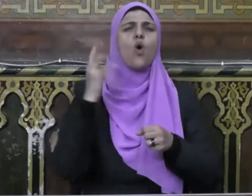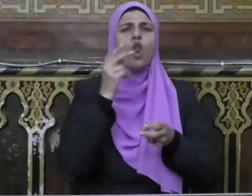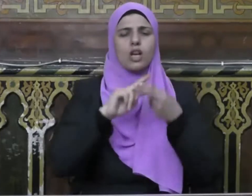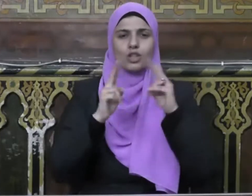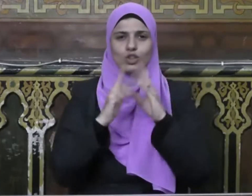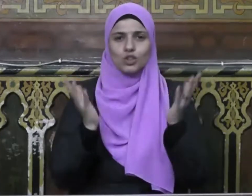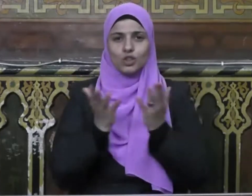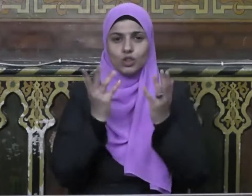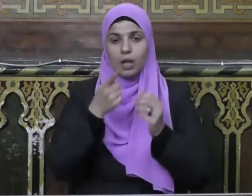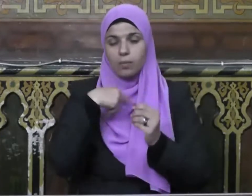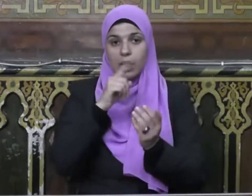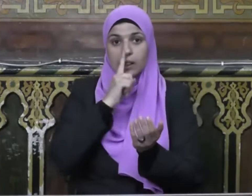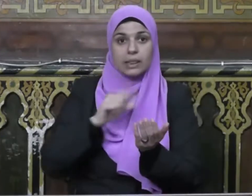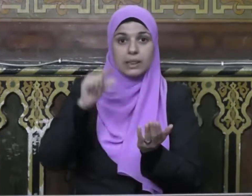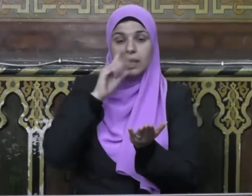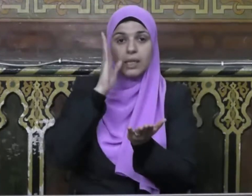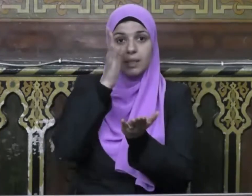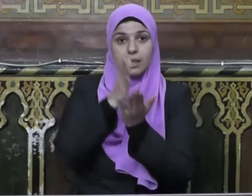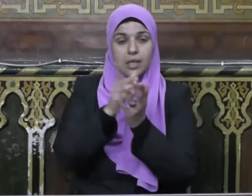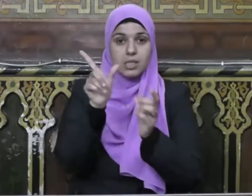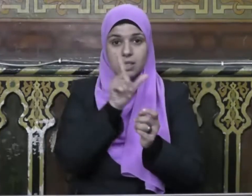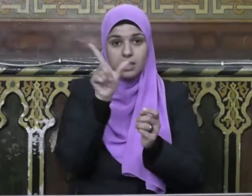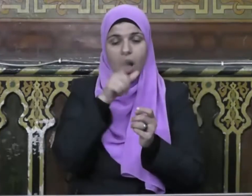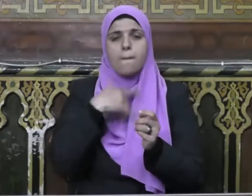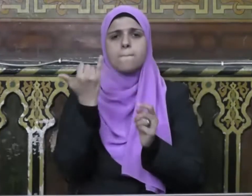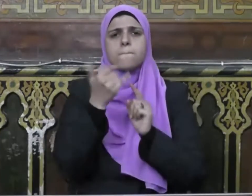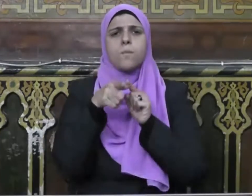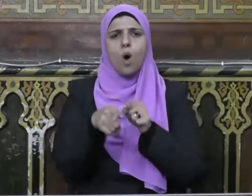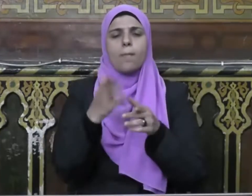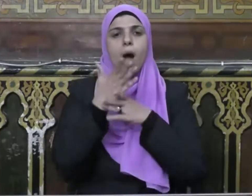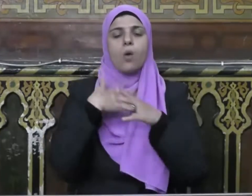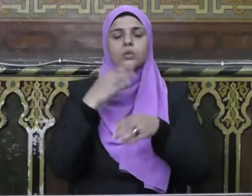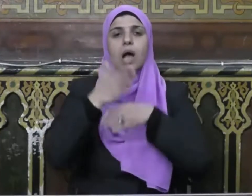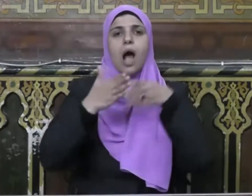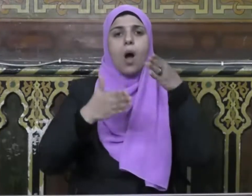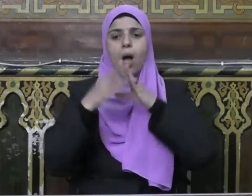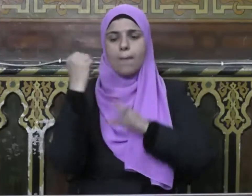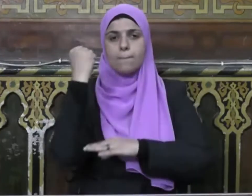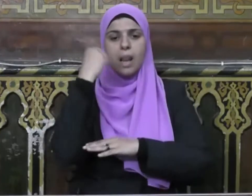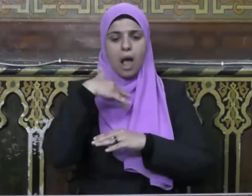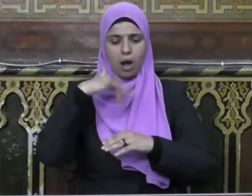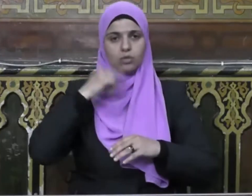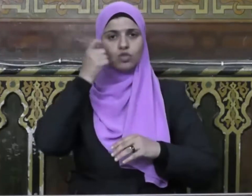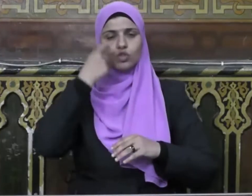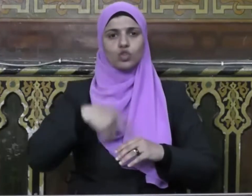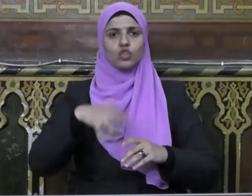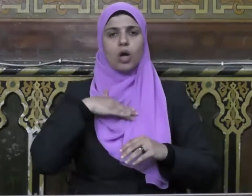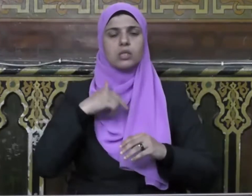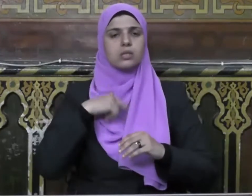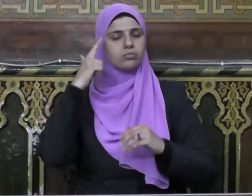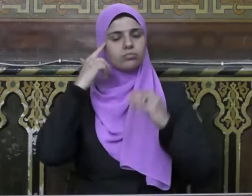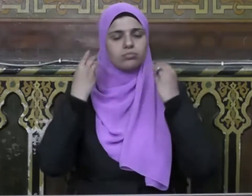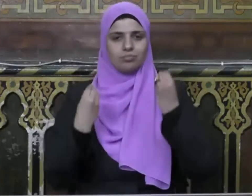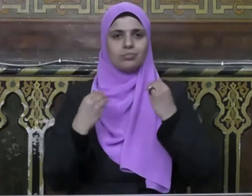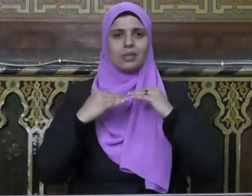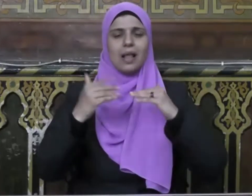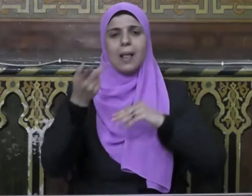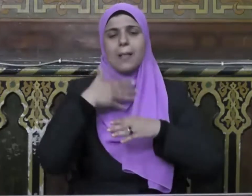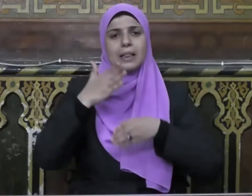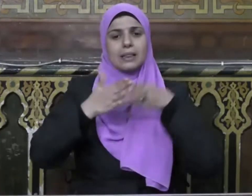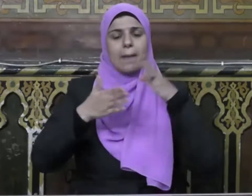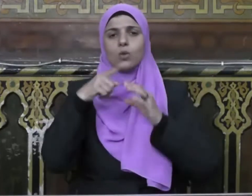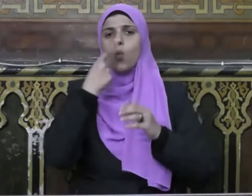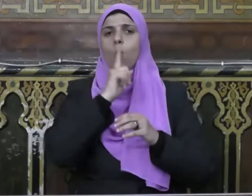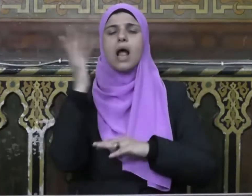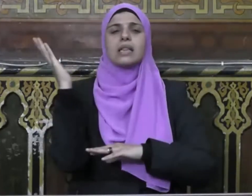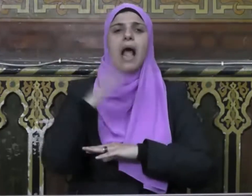لكل شيء فالتدين الصحيح أهم عوامل بناء الشخصية السوية التي